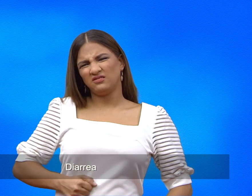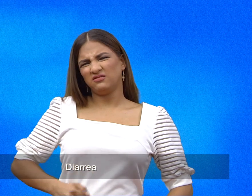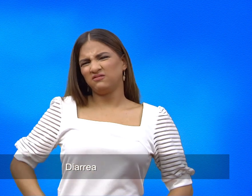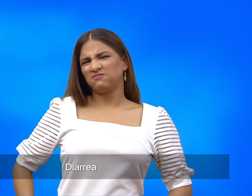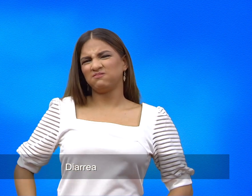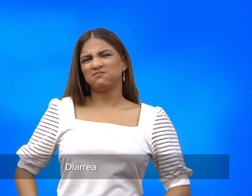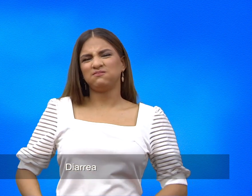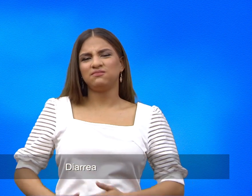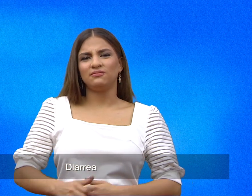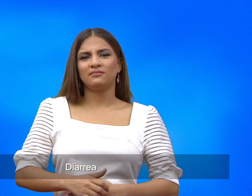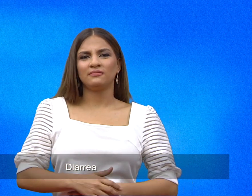diarrea